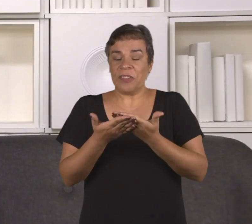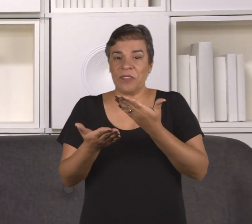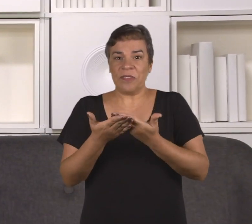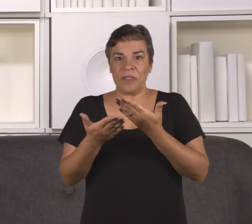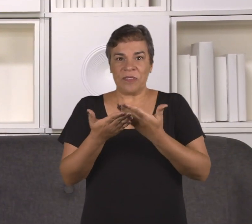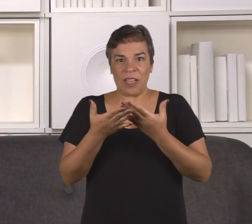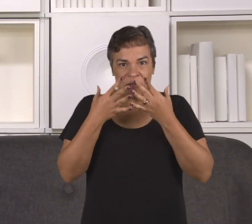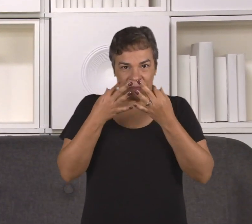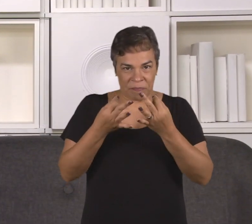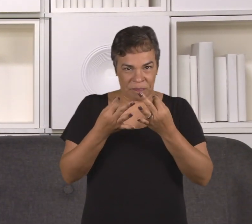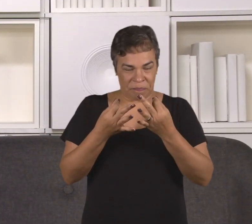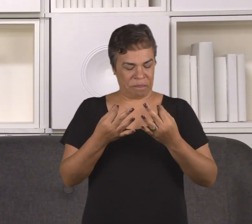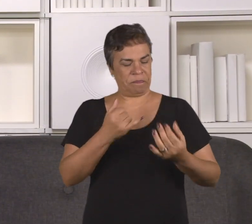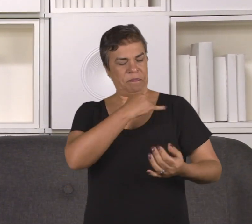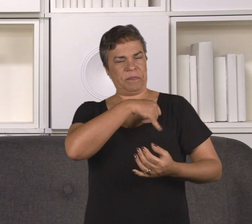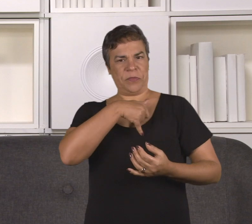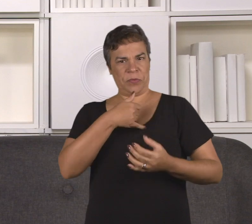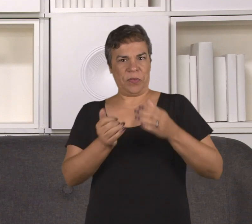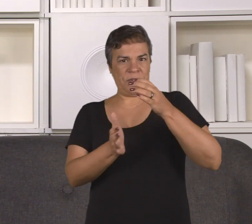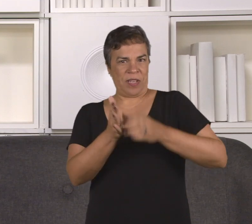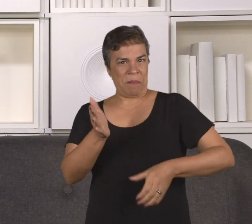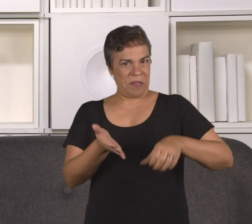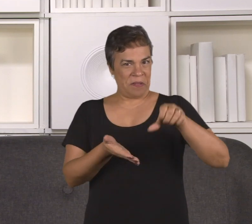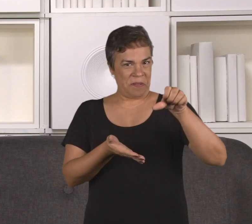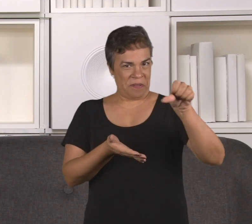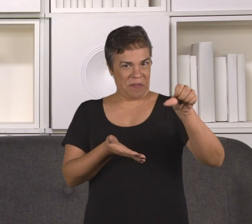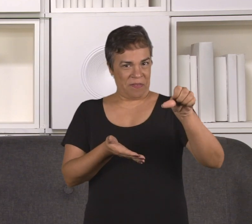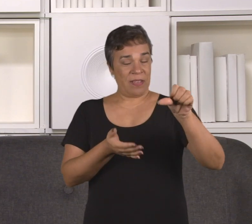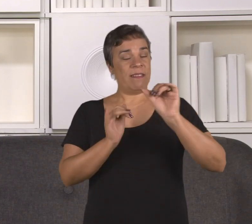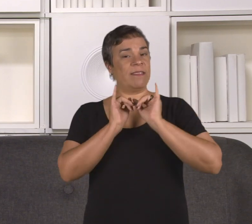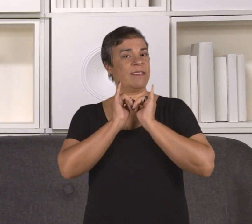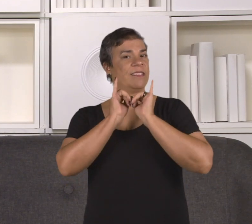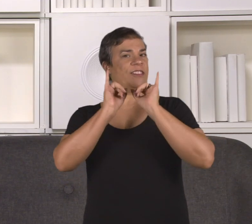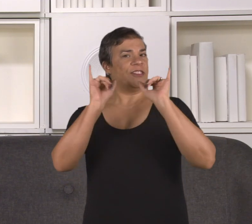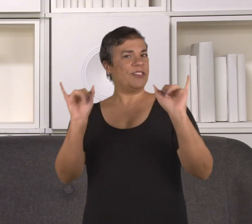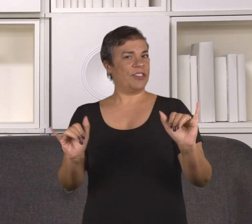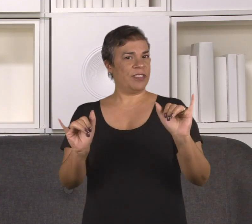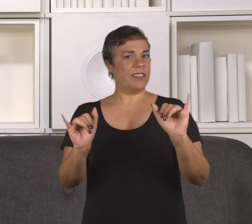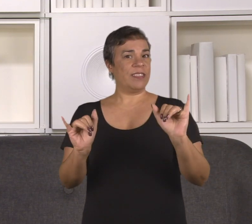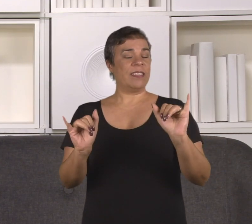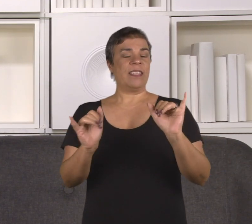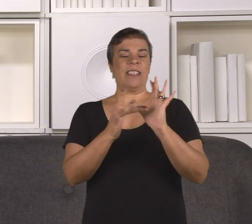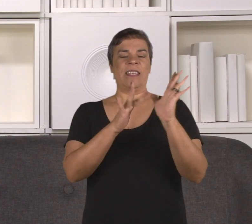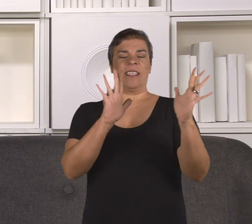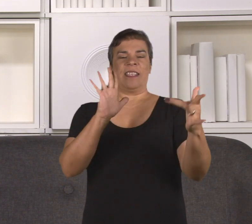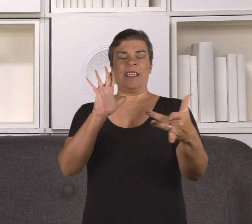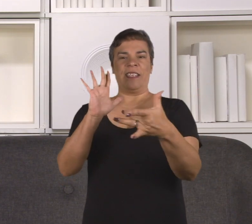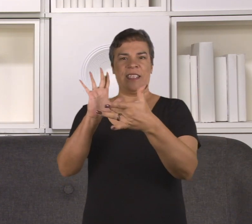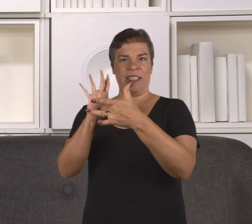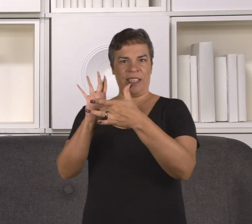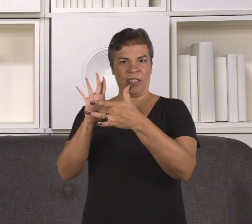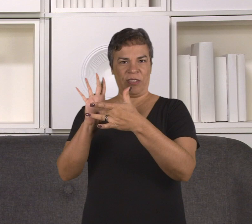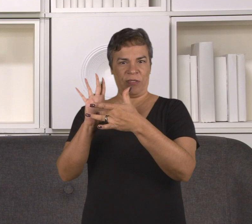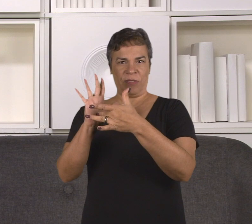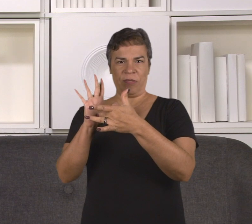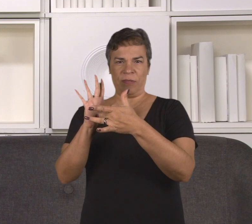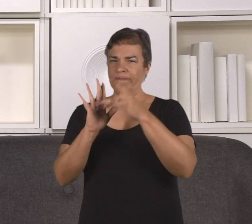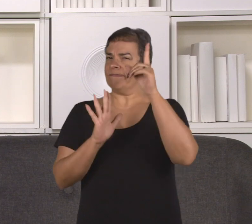de João. No capítulo 9 do Evangelho de João, diz que Jesus, um